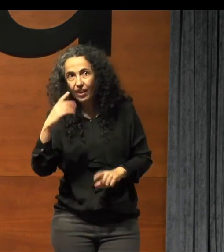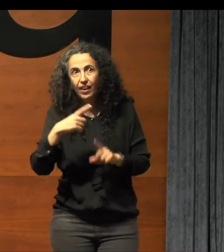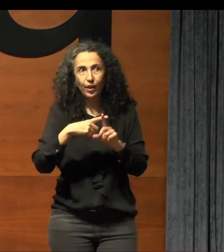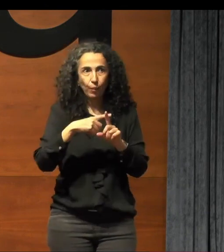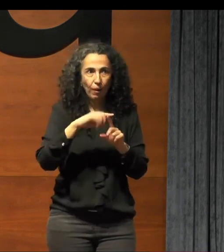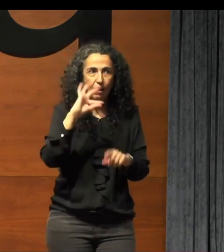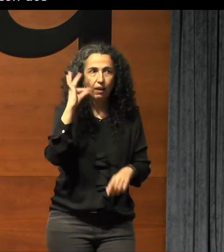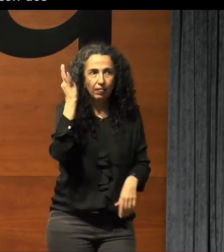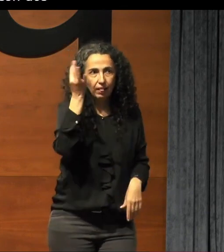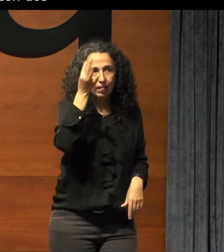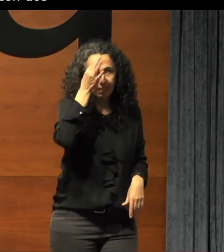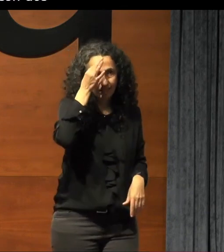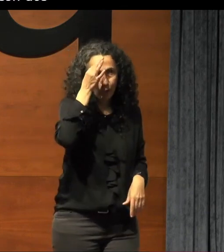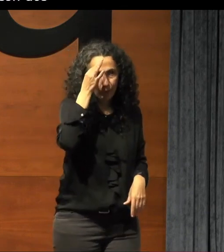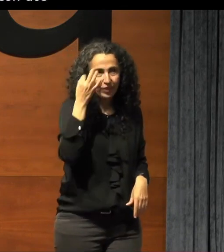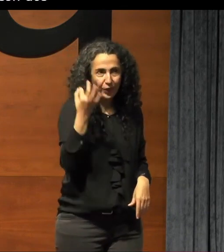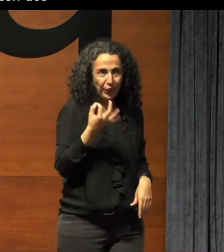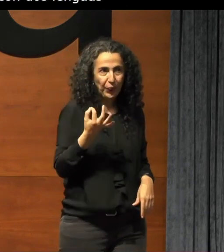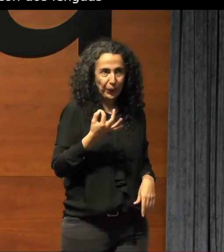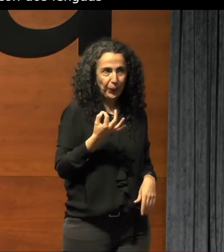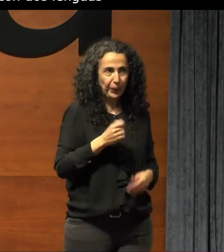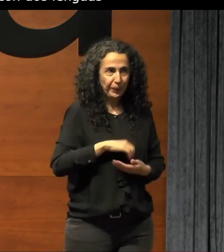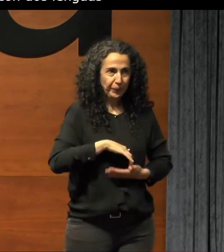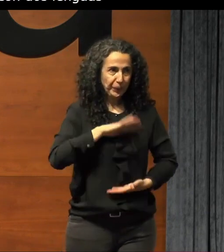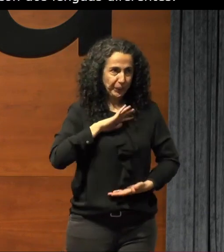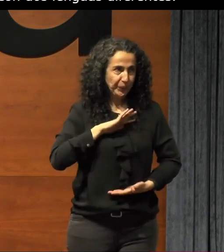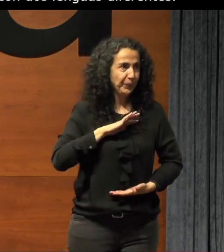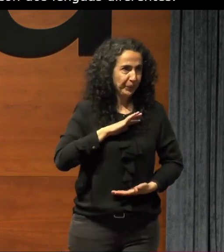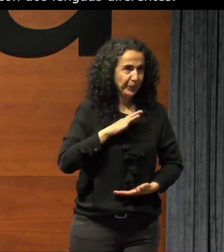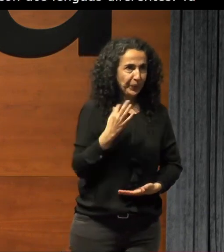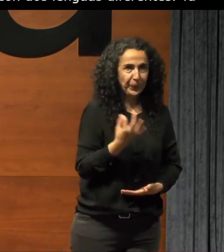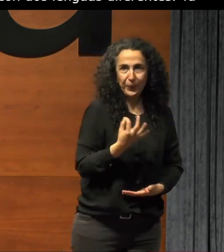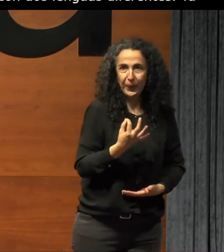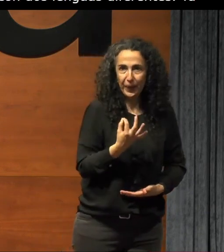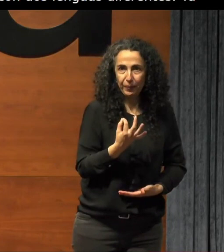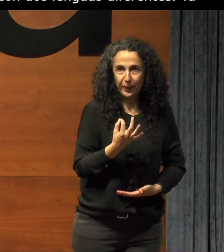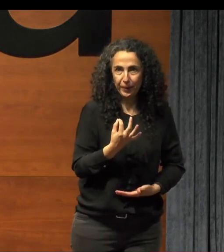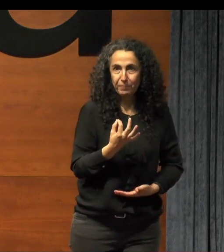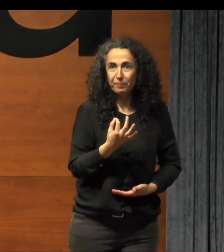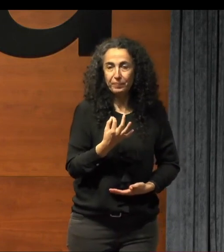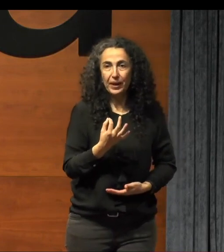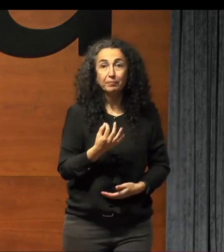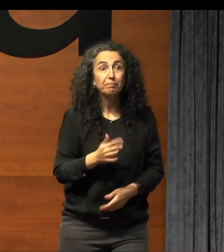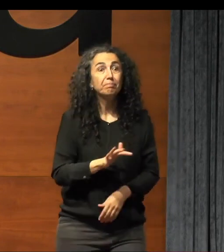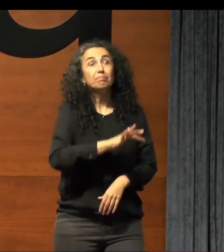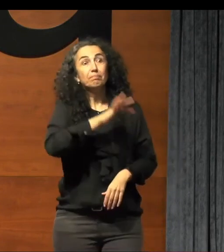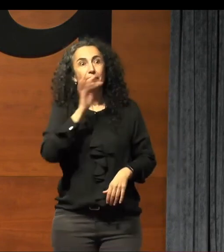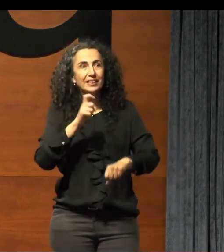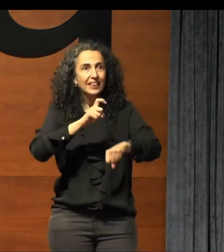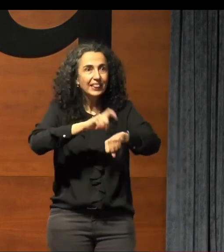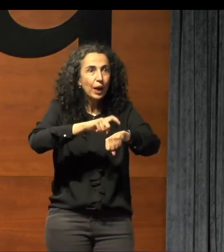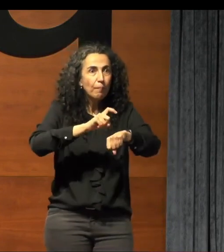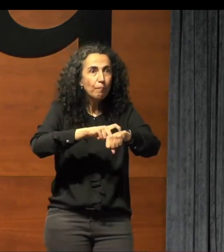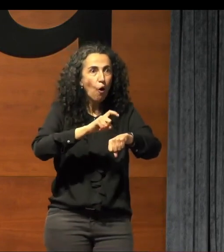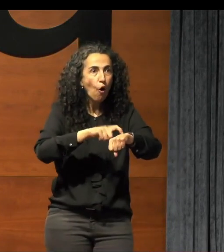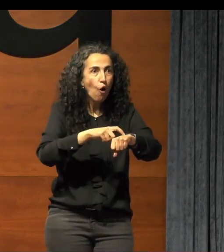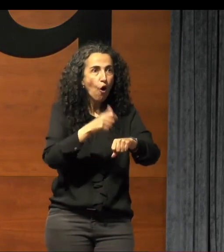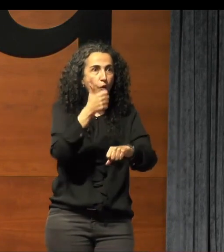Ya siendo a lengua de signos española o a lengua de signos catalana, tenía que contar con un cierto dominio de la misma, ¿no?